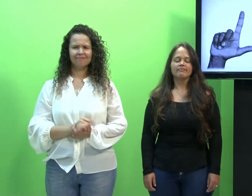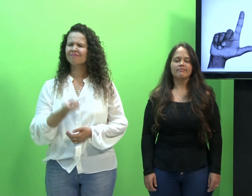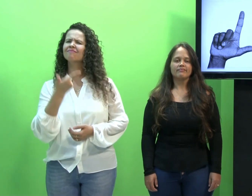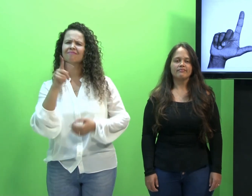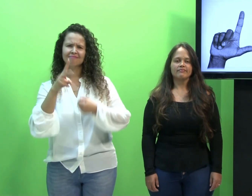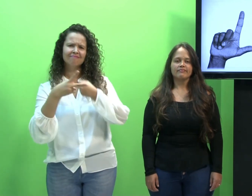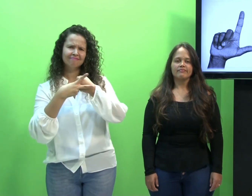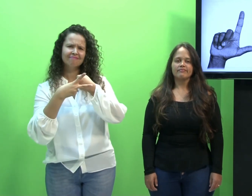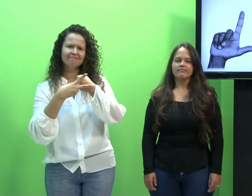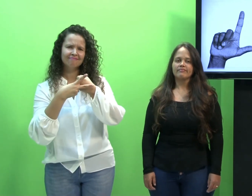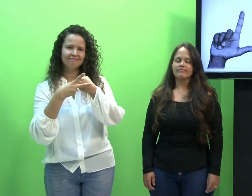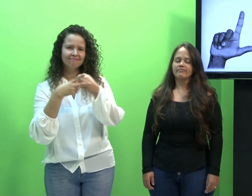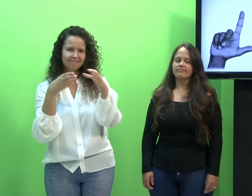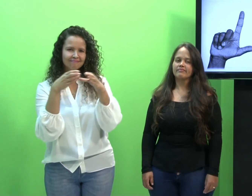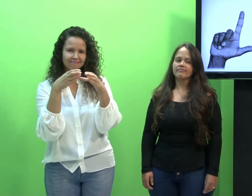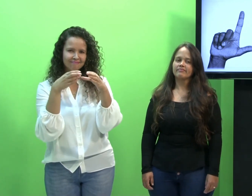Outros verbos desse grupo são